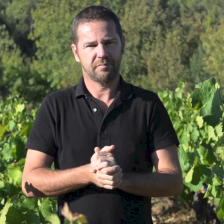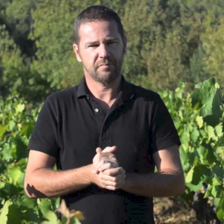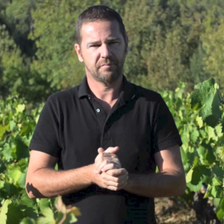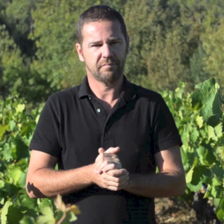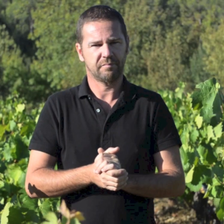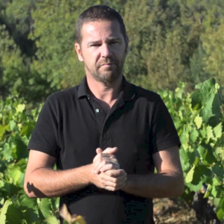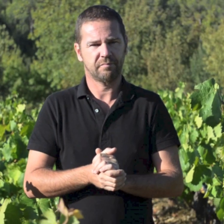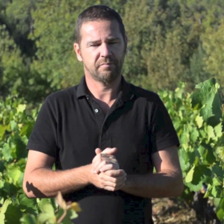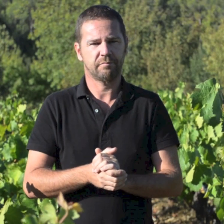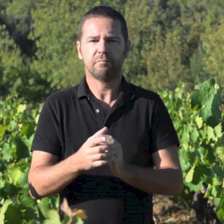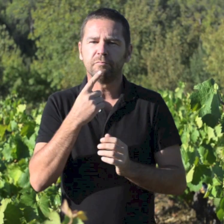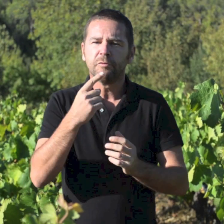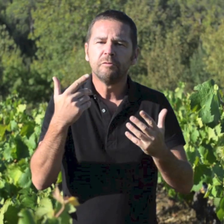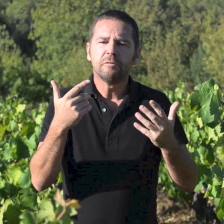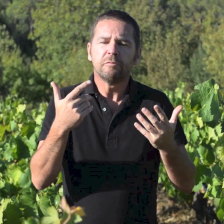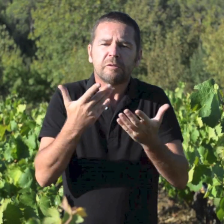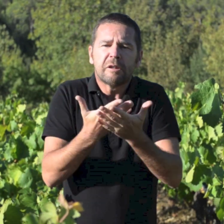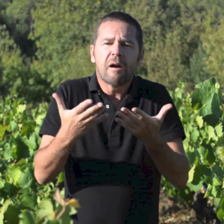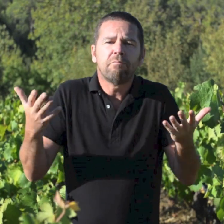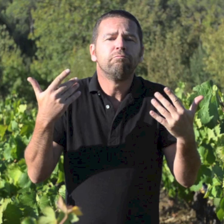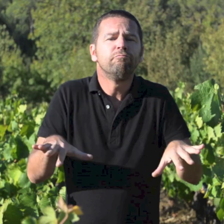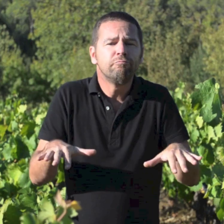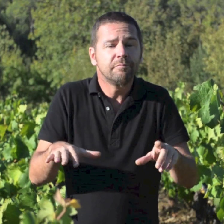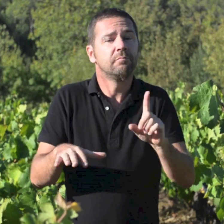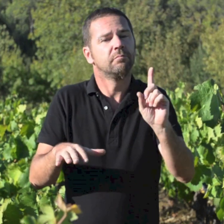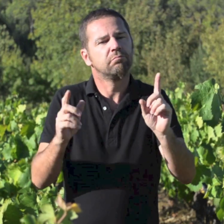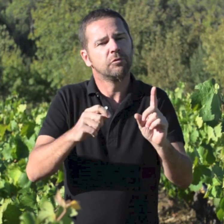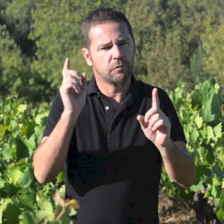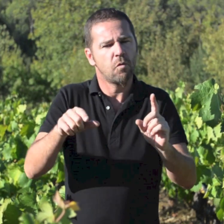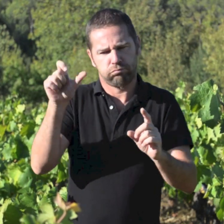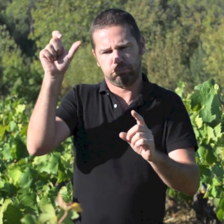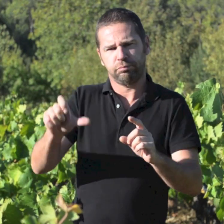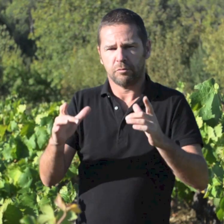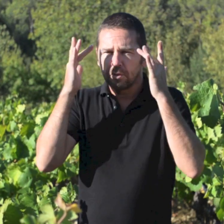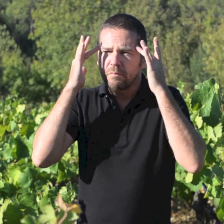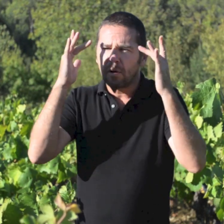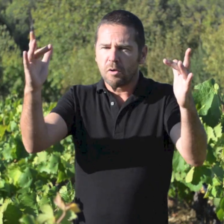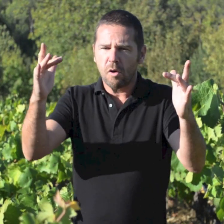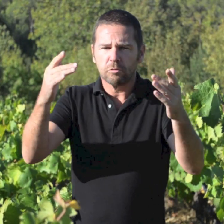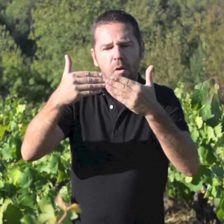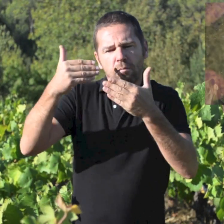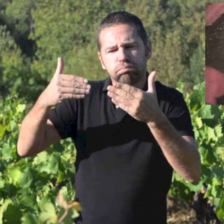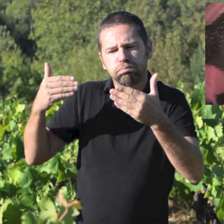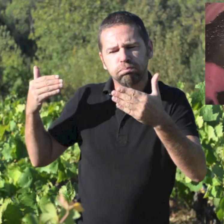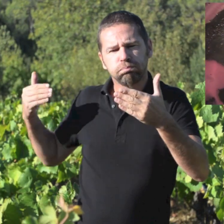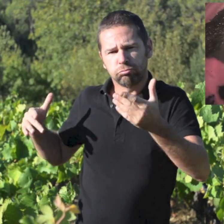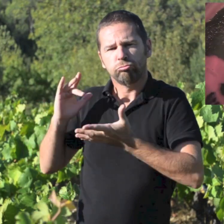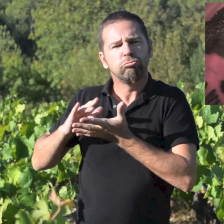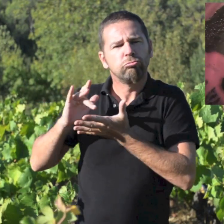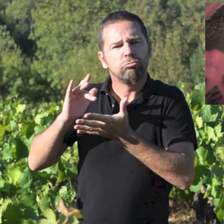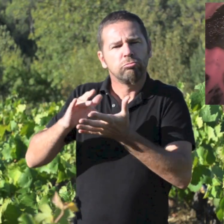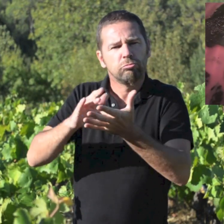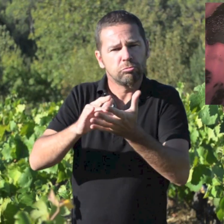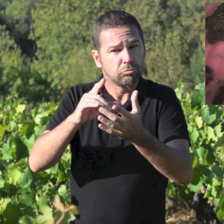Mais évidemment, il faut avoir un peu d'expérience et un peu de recul pour pouvoir imaginer, en goûtant les raisins, le type de